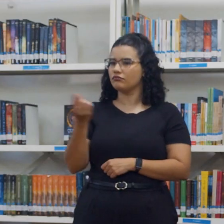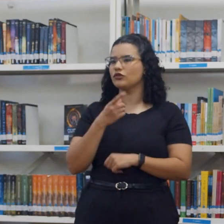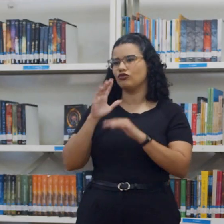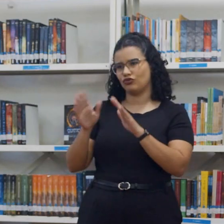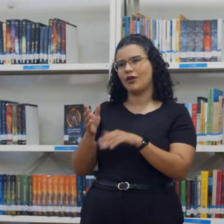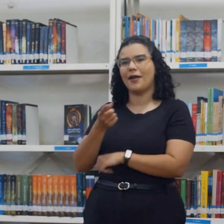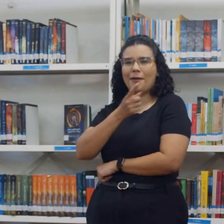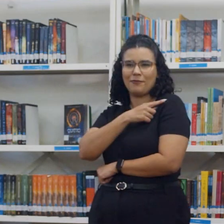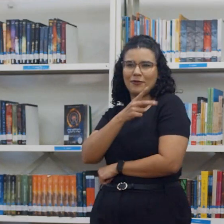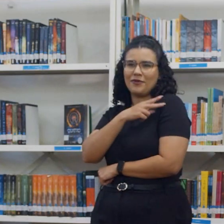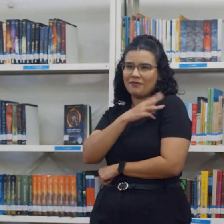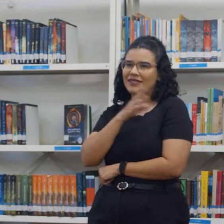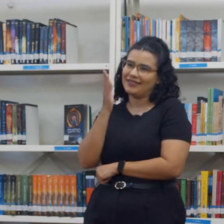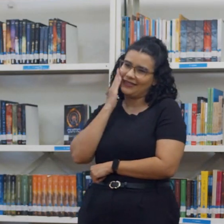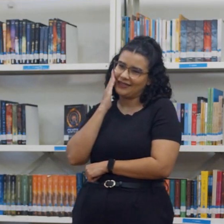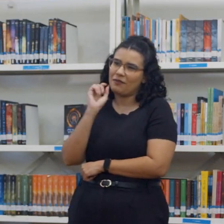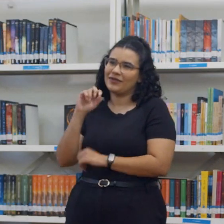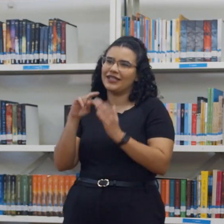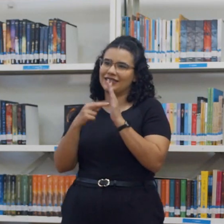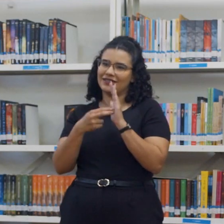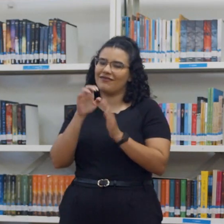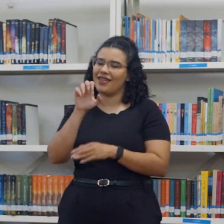pré-primário aqui e a gente sabe o que é esquema.